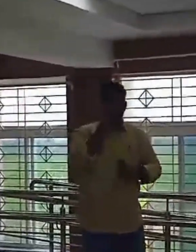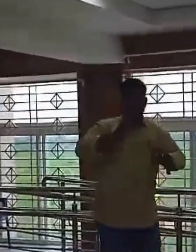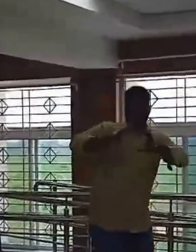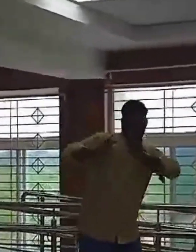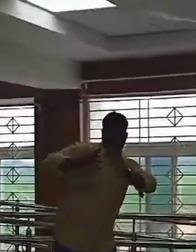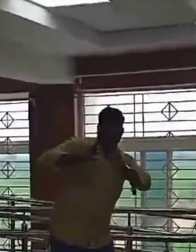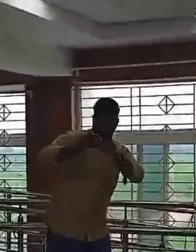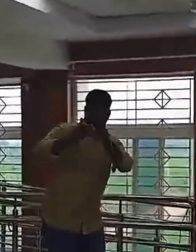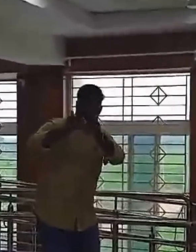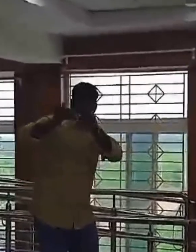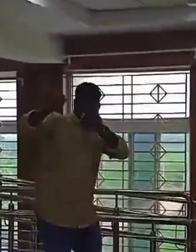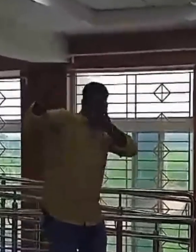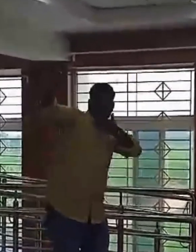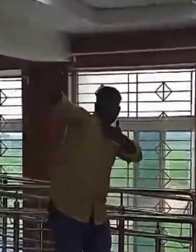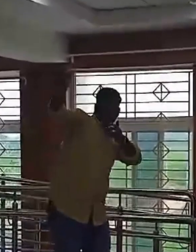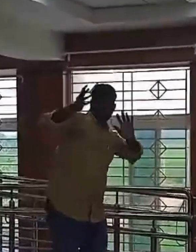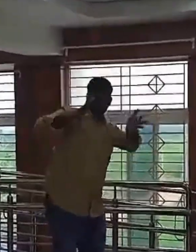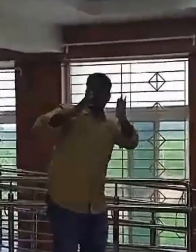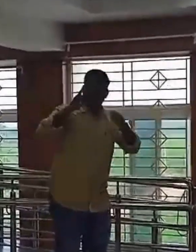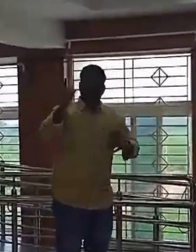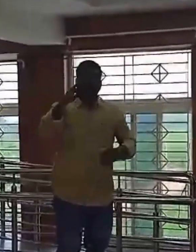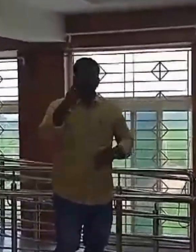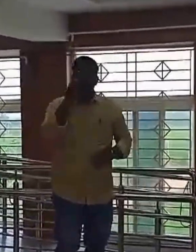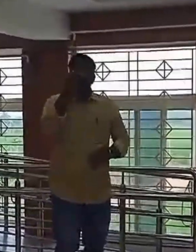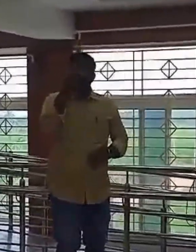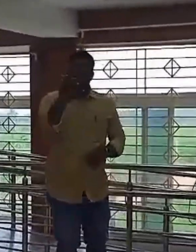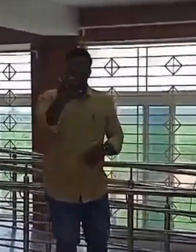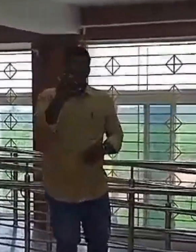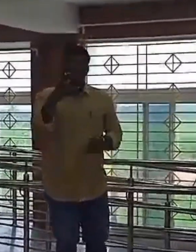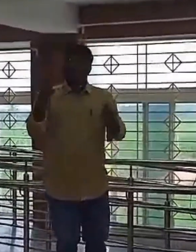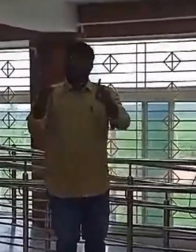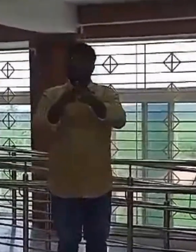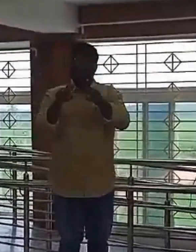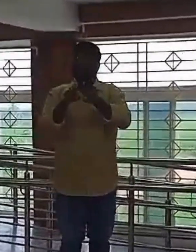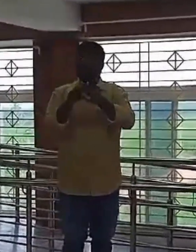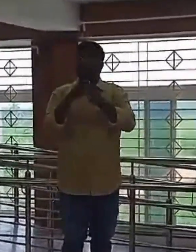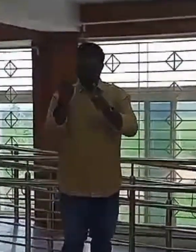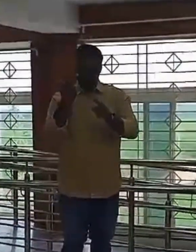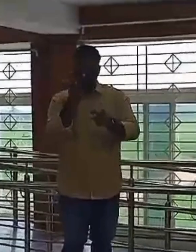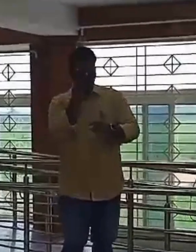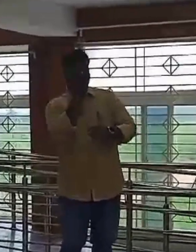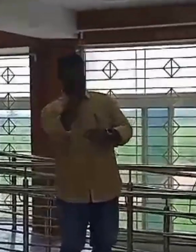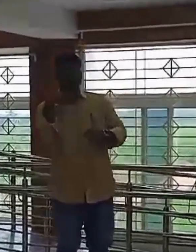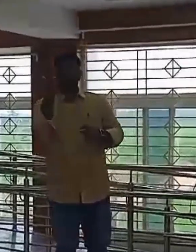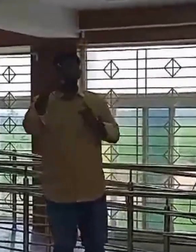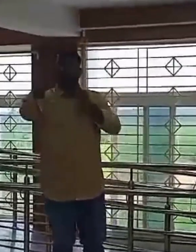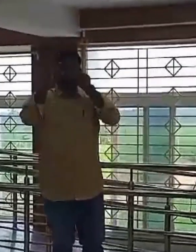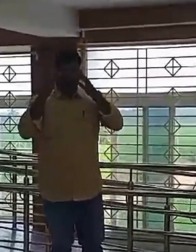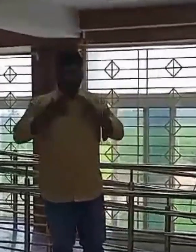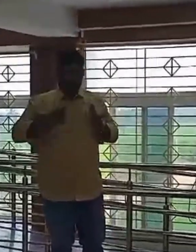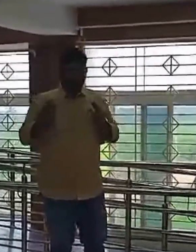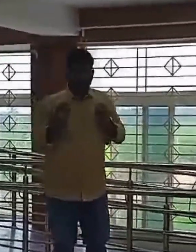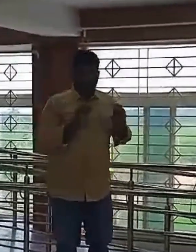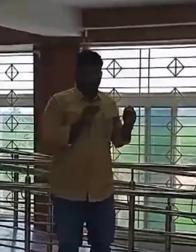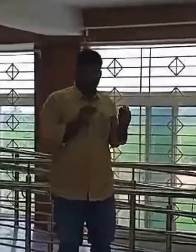ಇವಾಗ ನಮಗೆ ಫೋಟೋಸ್ ಎಲ್ಲ, ಗೆಸ್ಟರ್ಸ್ ಎಲ್ಲ, ಎಕ್ಸ್ಪ್ರೆಷನ್ಸ್ ಎಲ್ಲದು ಸೈನ್ ಲ್ಯಾಂಗ್ವೇಜ್ ಅಲ್ಲಿ ತುಂಬಾ ಈಸಿಯಾಗಿ ಕಲಿತಾ ಇದ್ದೀವಿ.